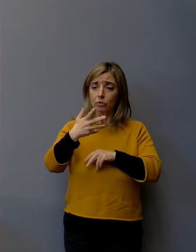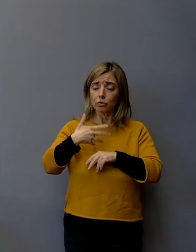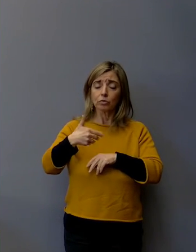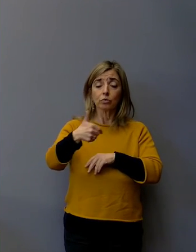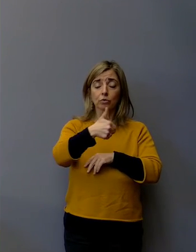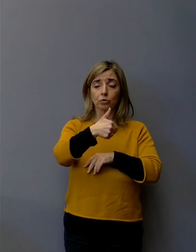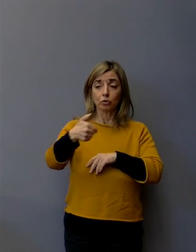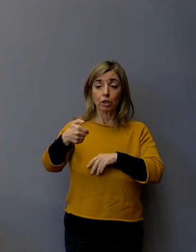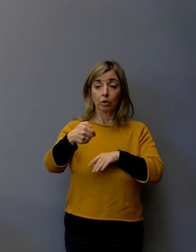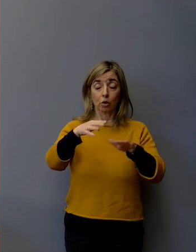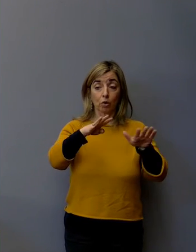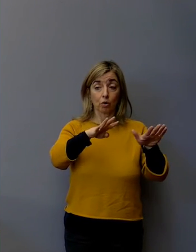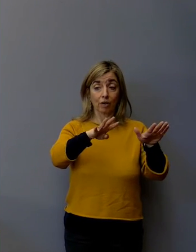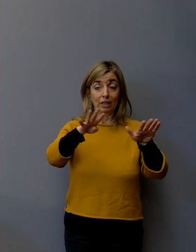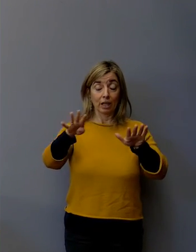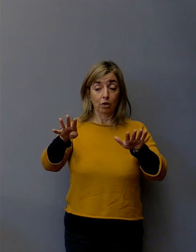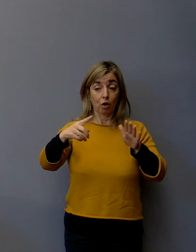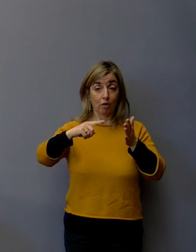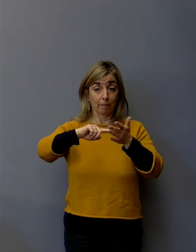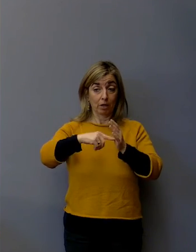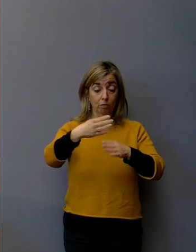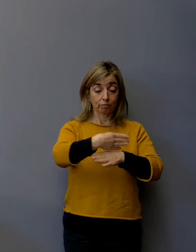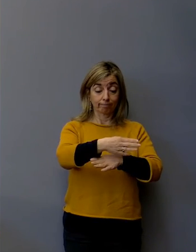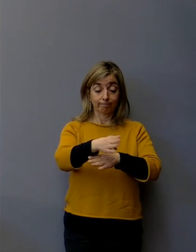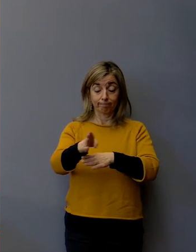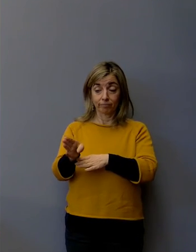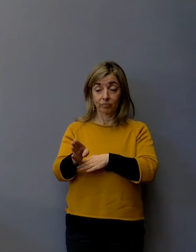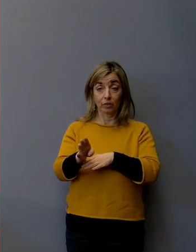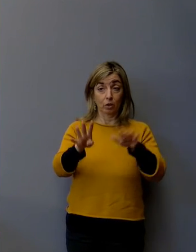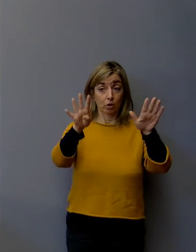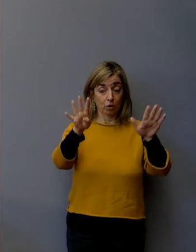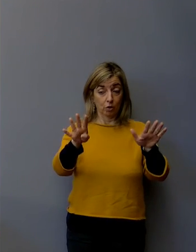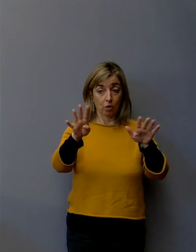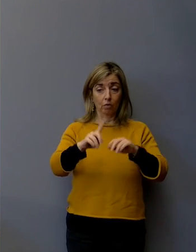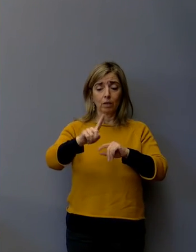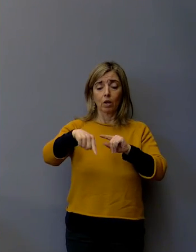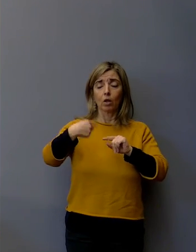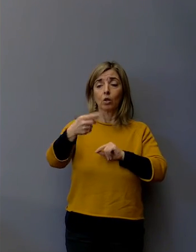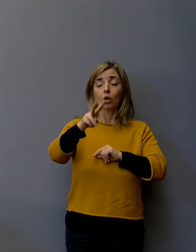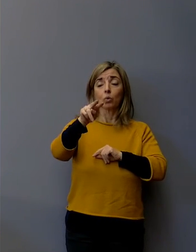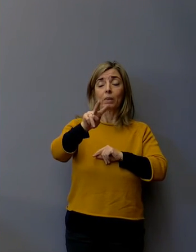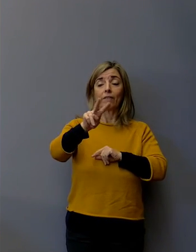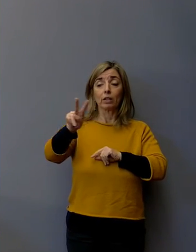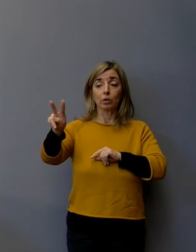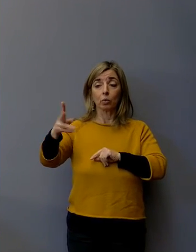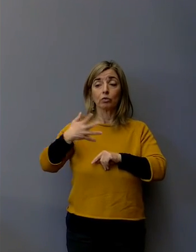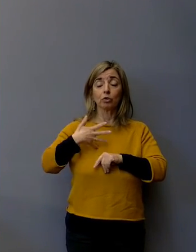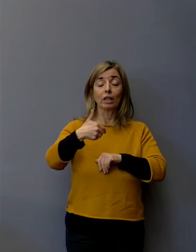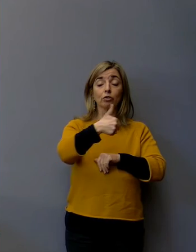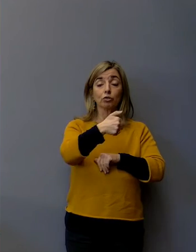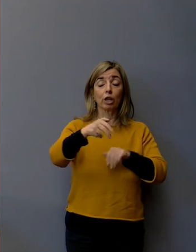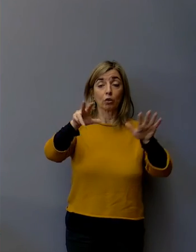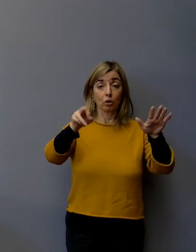diviso 9 vedete quanto è per il 2022 ce ne sono 180 più 32 di aster